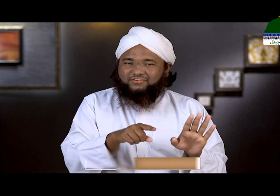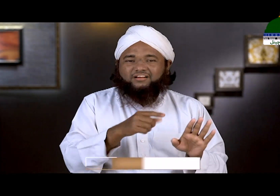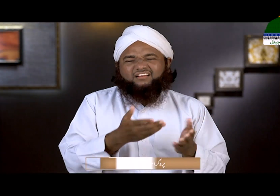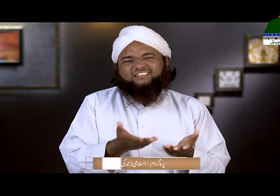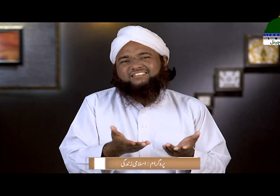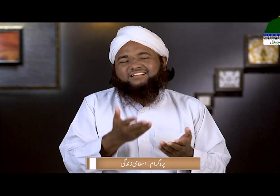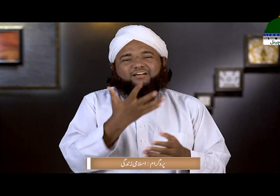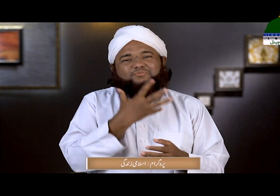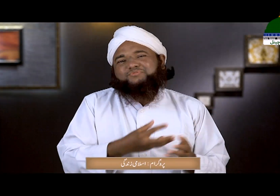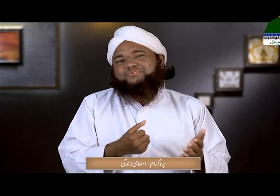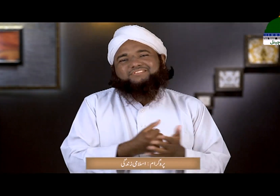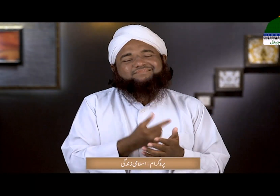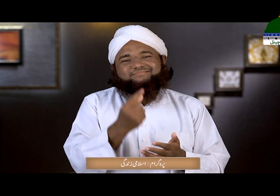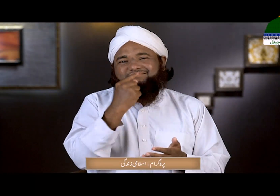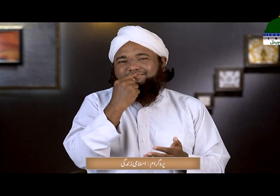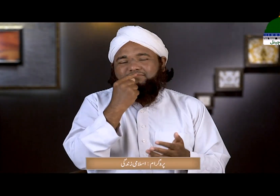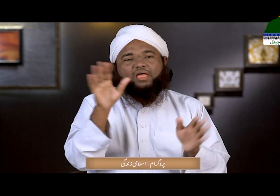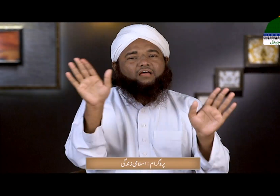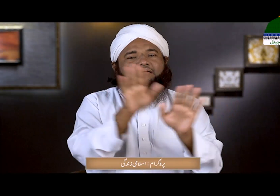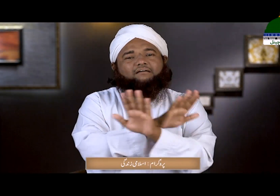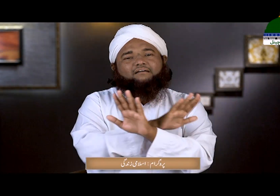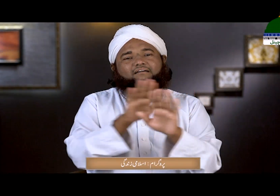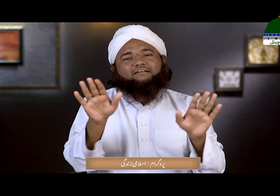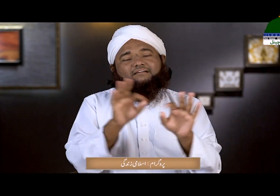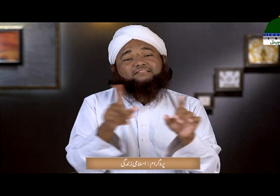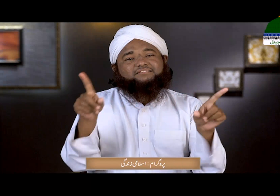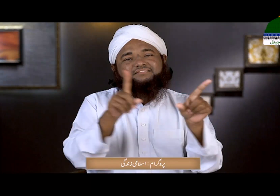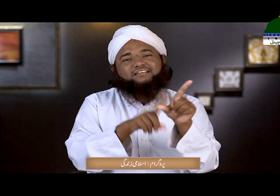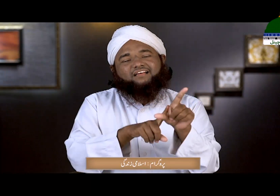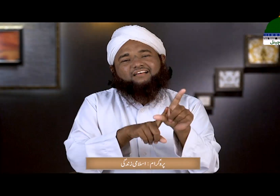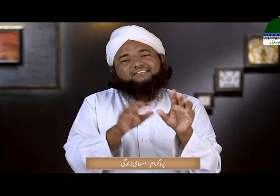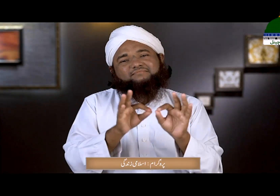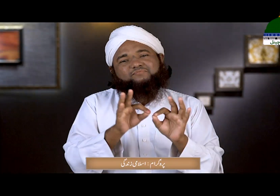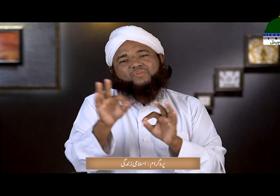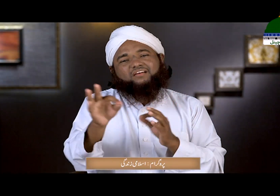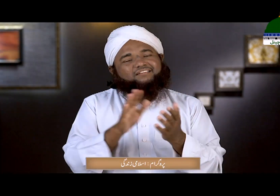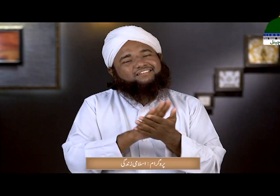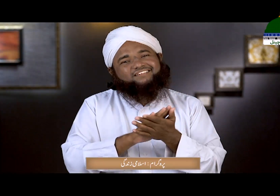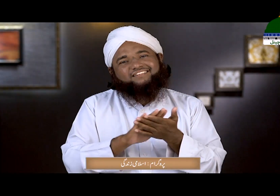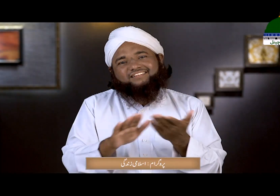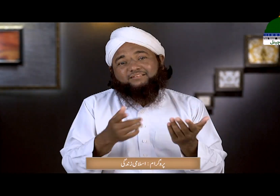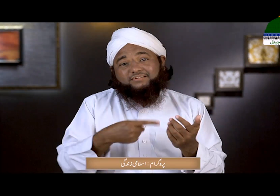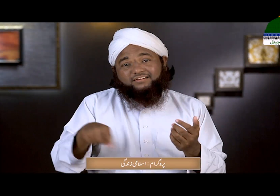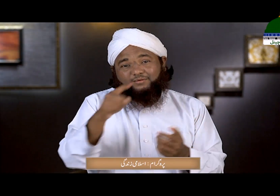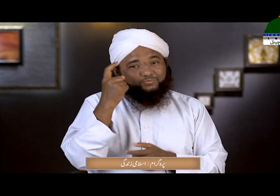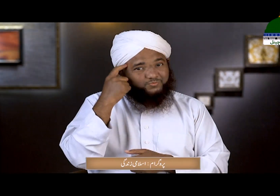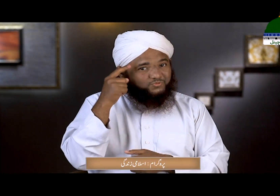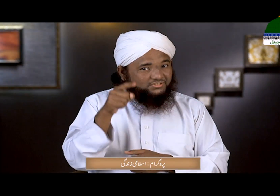شروع ہوتی ہے، اس وقت تک رمضان المبارک الوداع کہہ کر سال بھر کی جدائی دے کر تشریف لے جاتا ہے۔ اگر